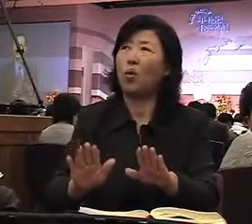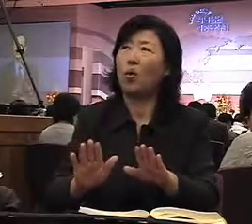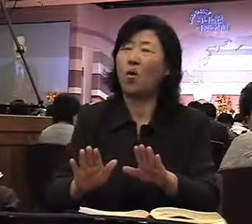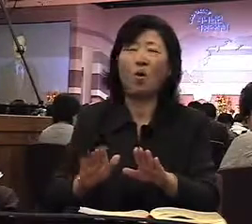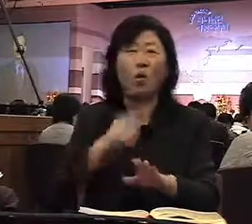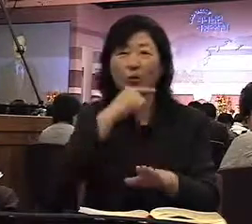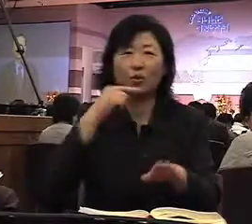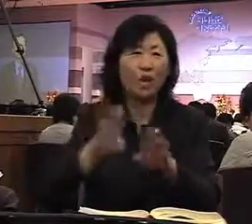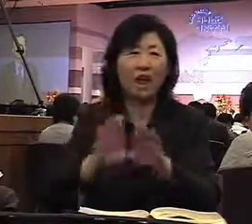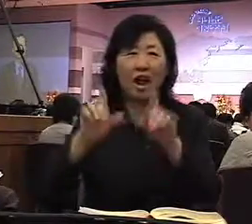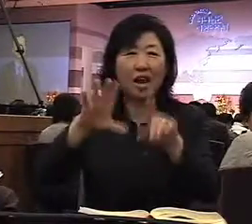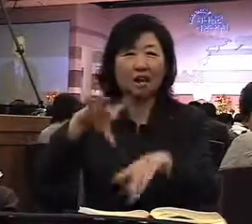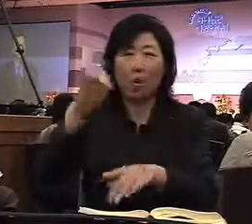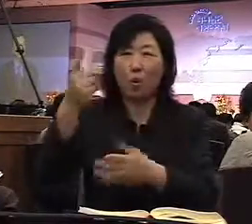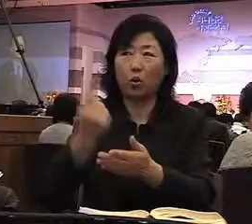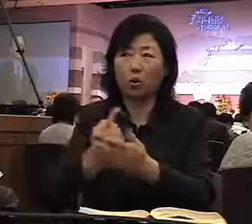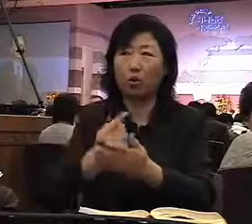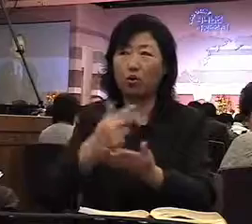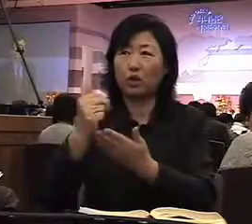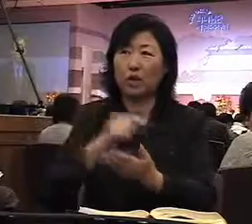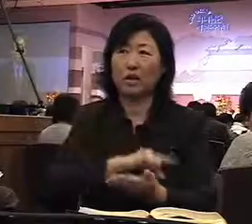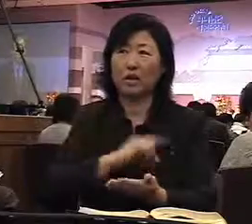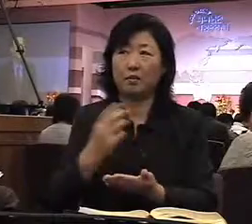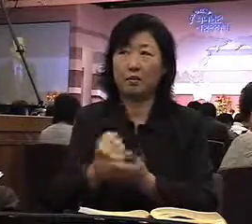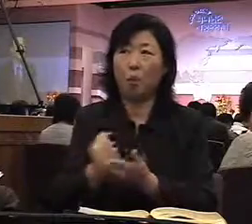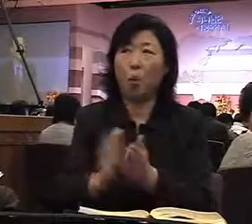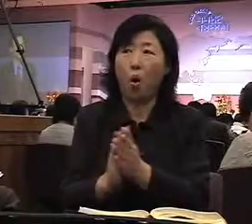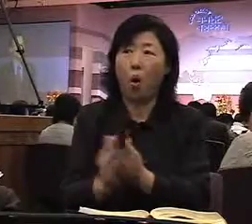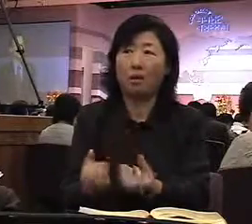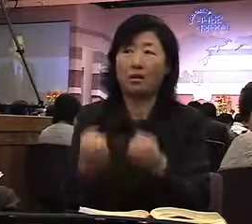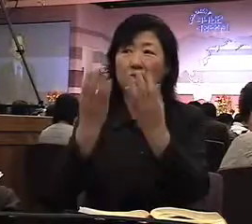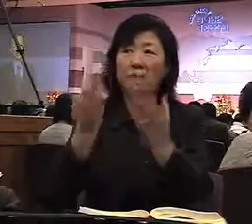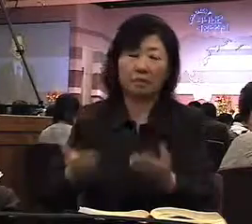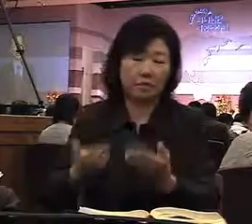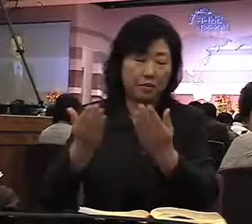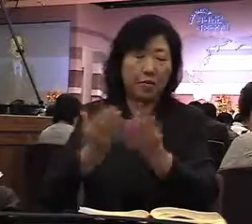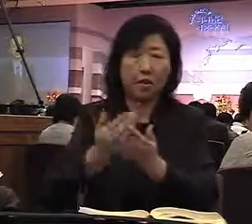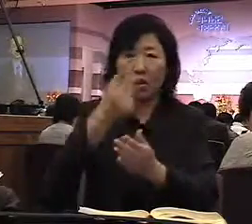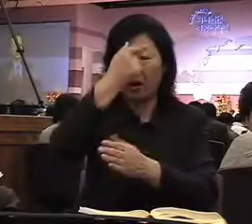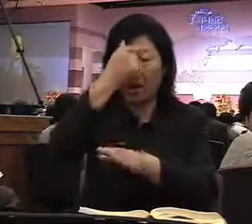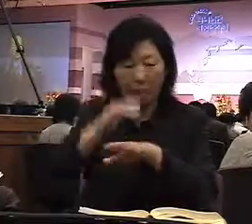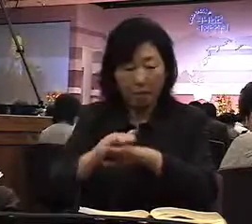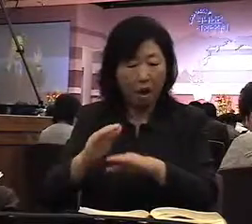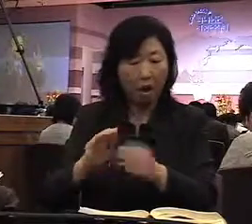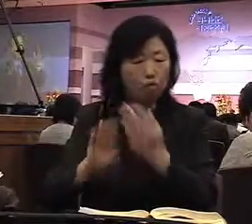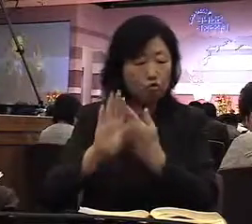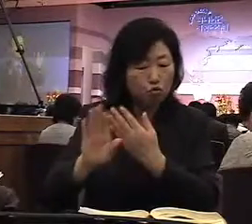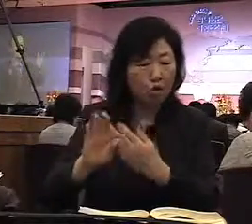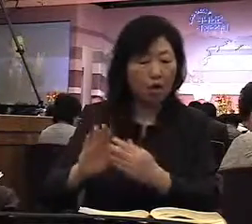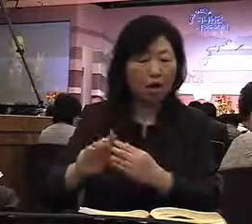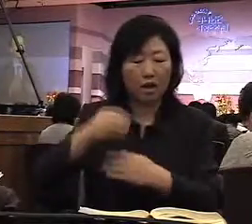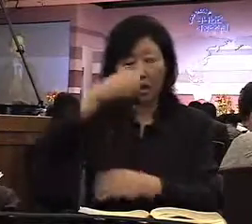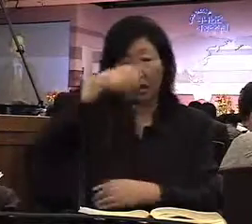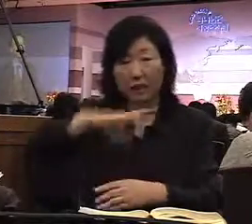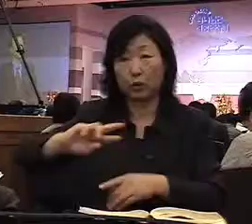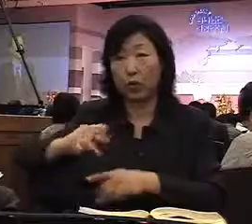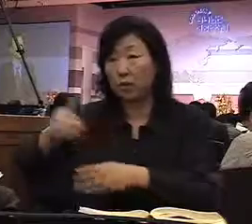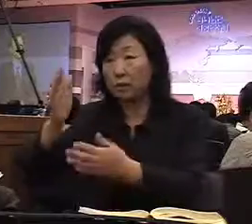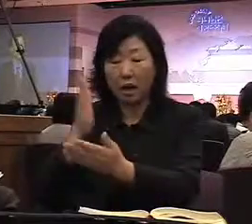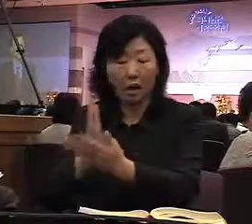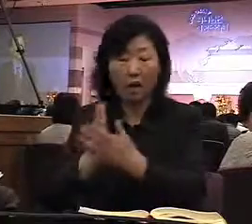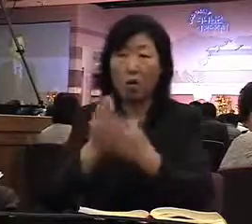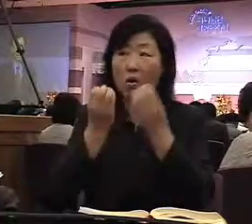오늘 주일 예배 처음 오신 분들 주님의 이름으로 환영합니다. 예배 후에 그냥 가지 마시고 바로 건너편에 새가족